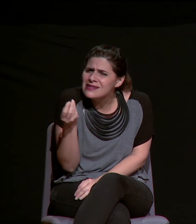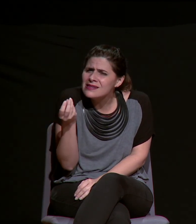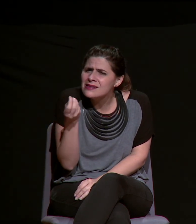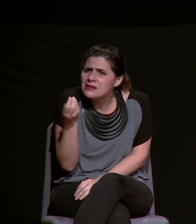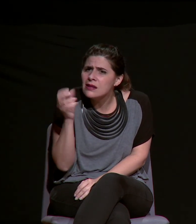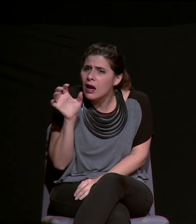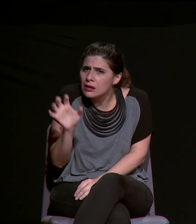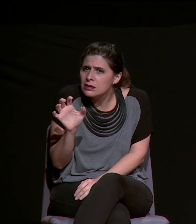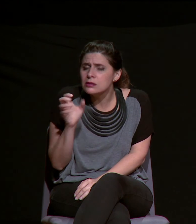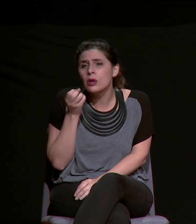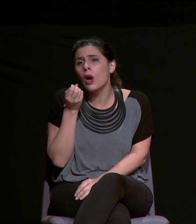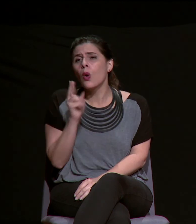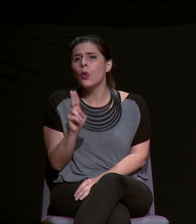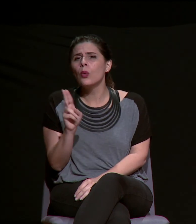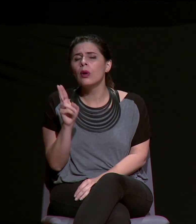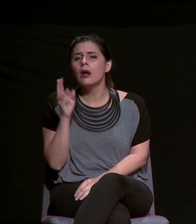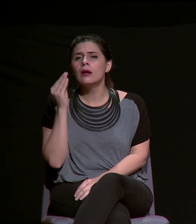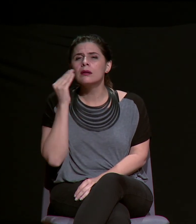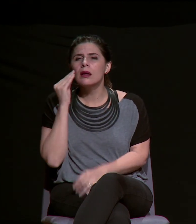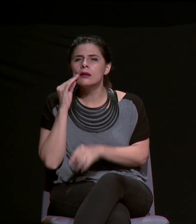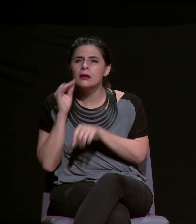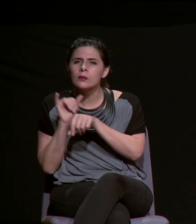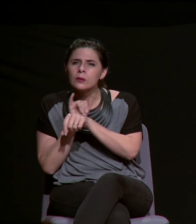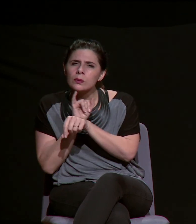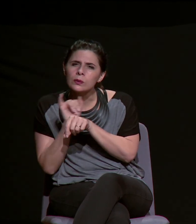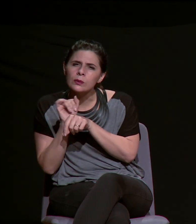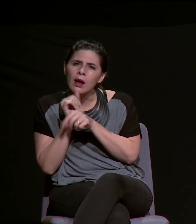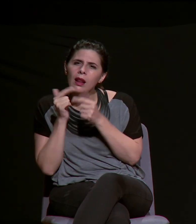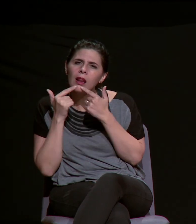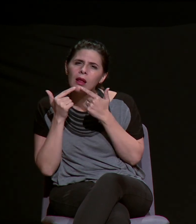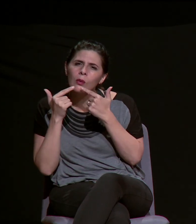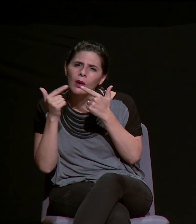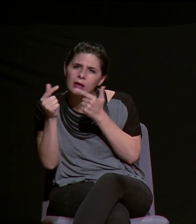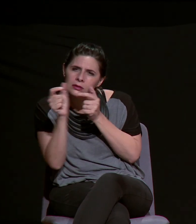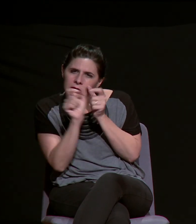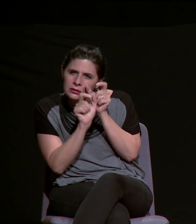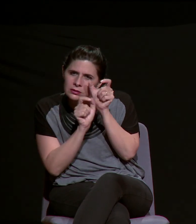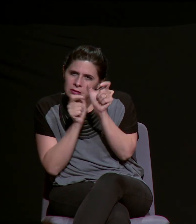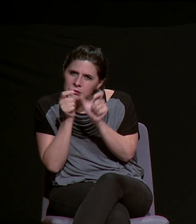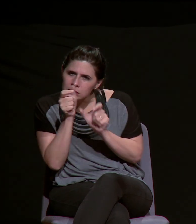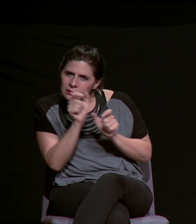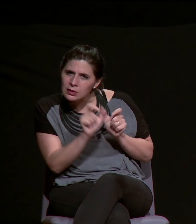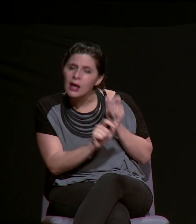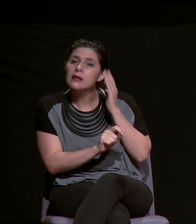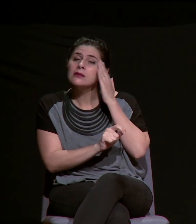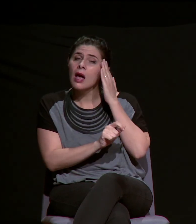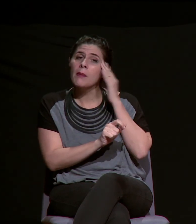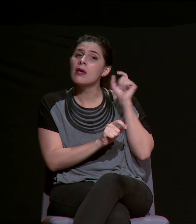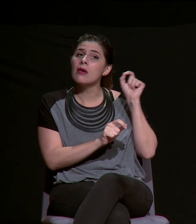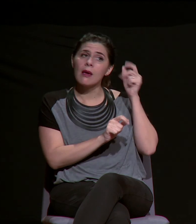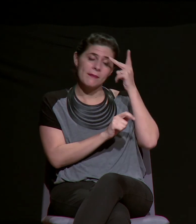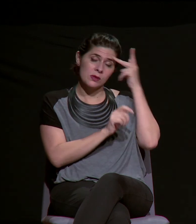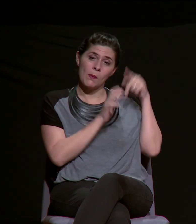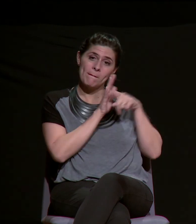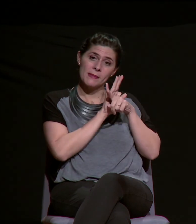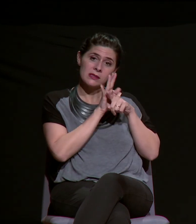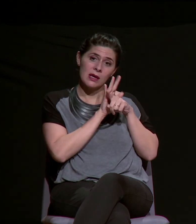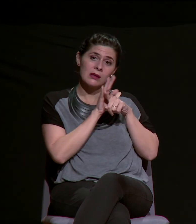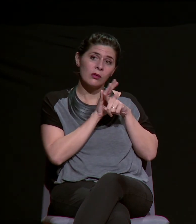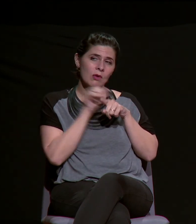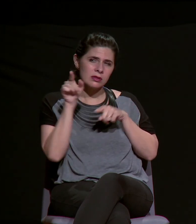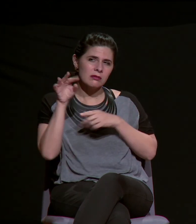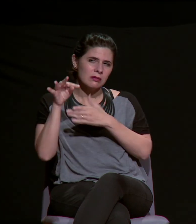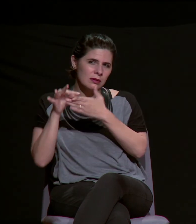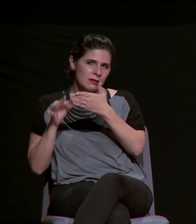está administrando essa linguagem, sabendo que esses intelectuais que usariam ele iriam divulgar esses